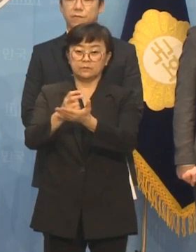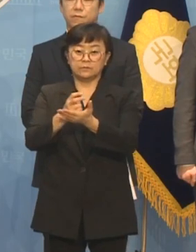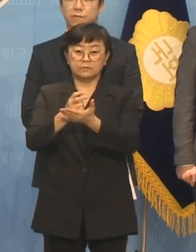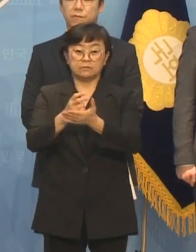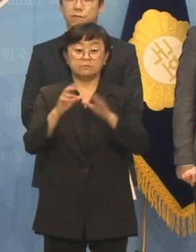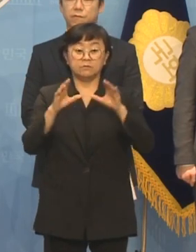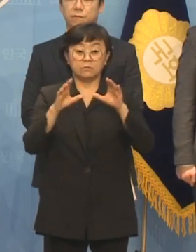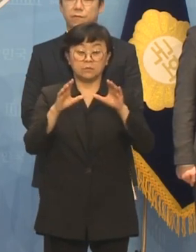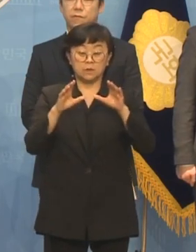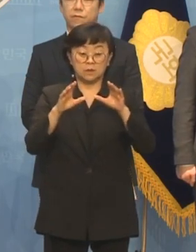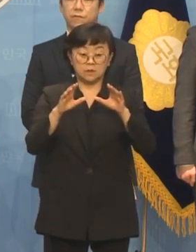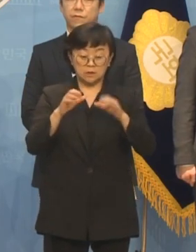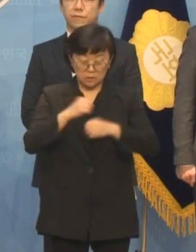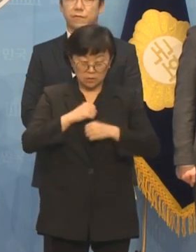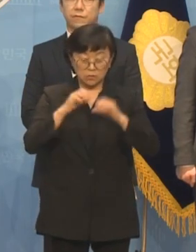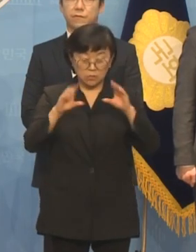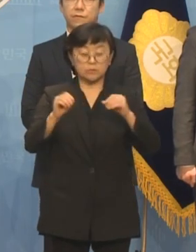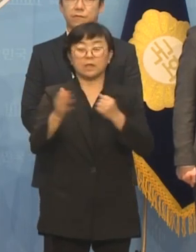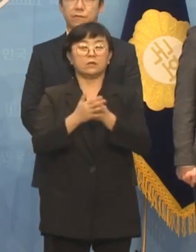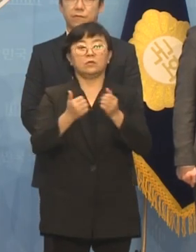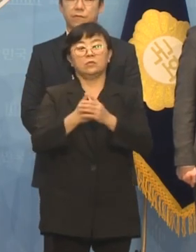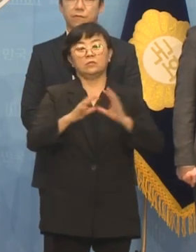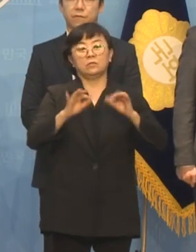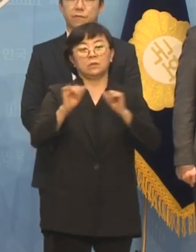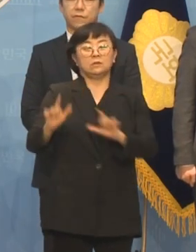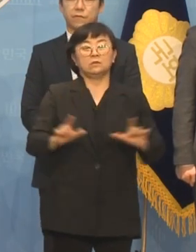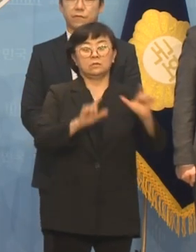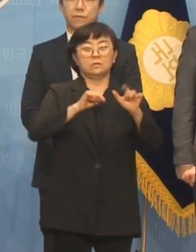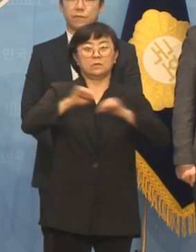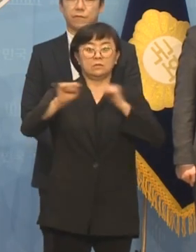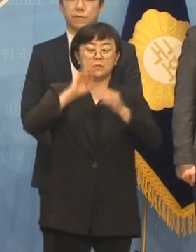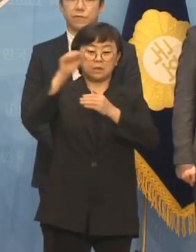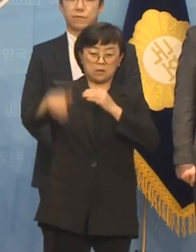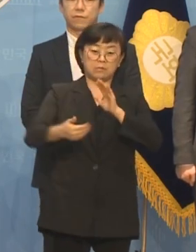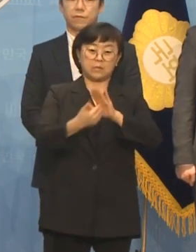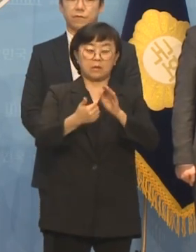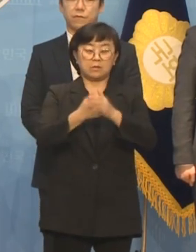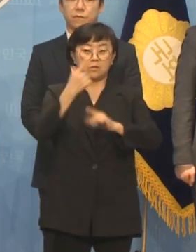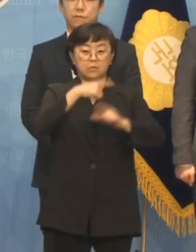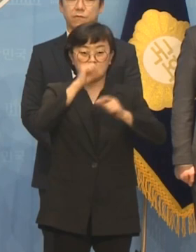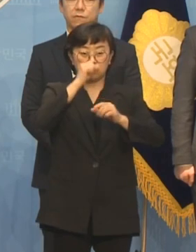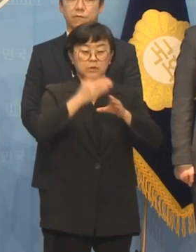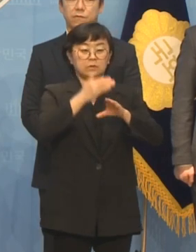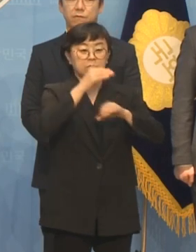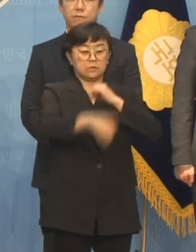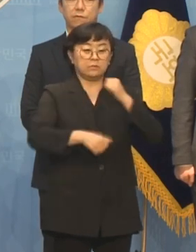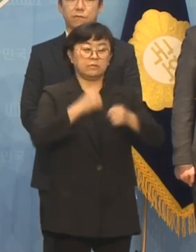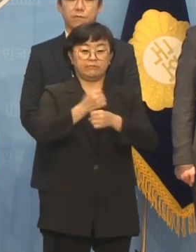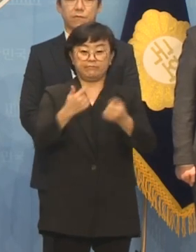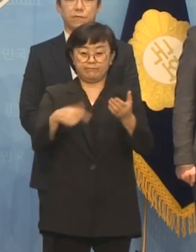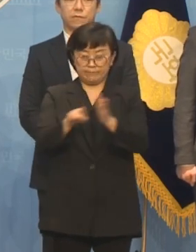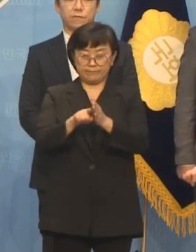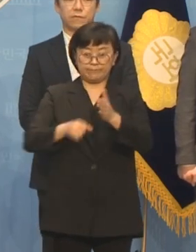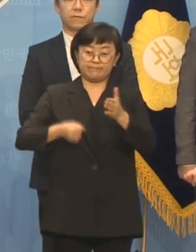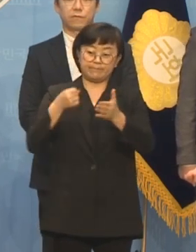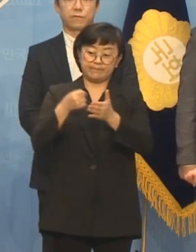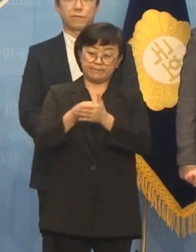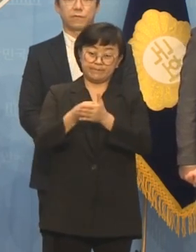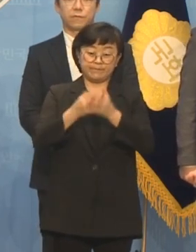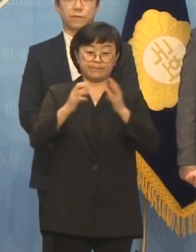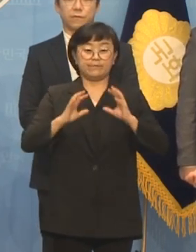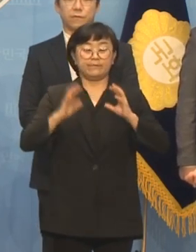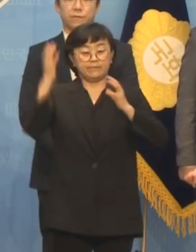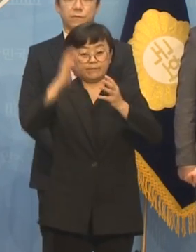않습니다. 민생정치의 퇴행을 막고 더 좋은 민주주의를 향해 나아가자는 다짐입니다.